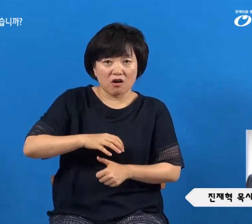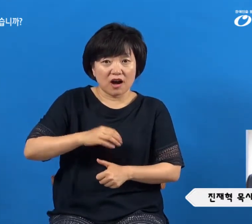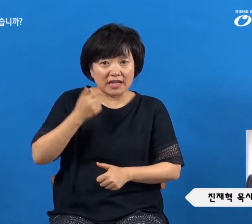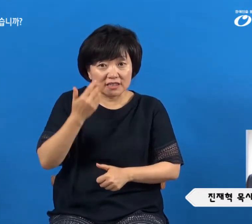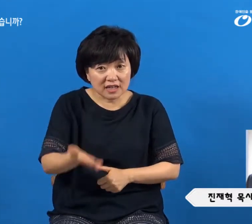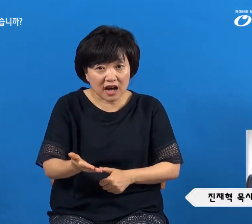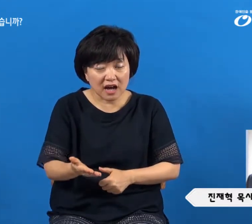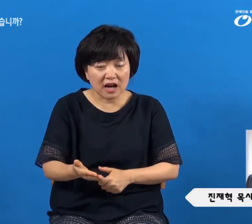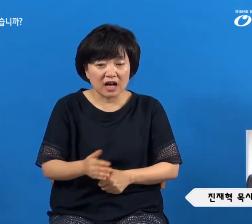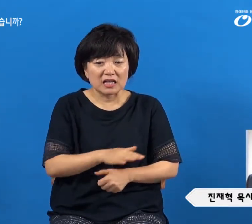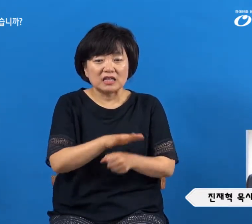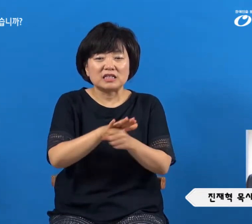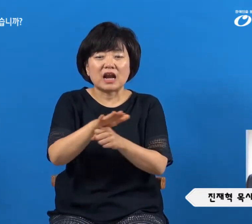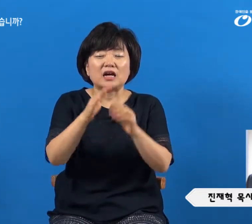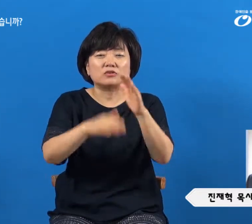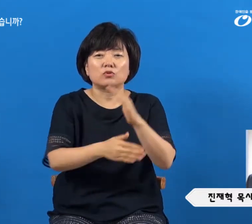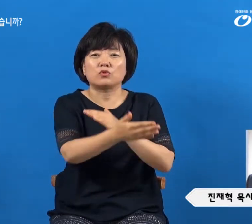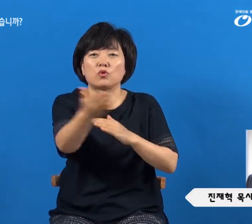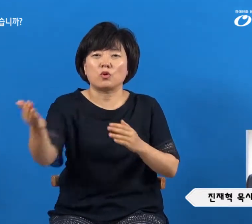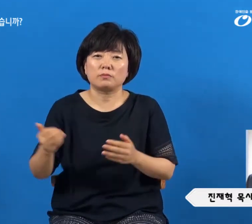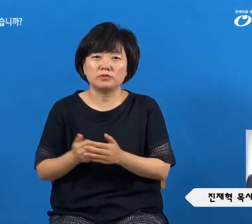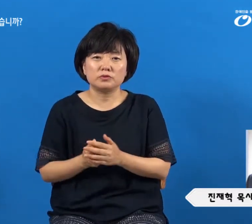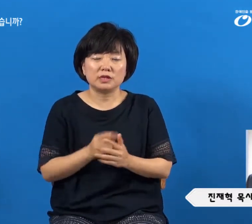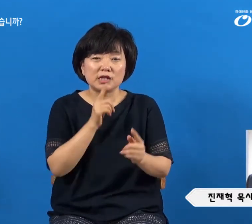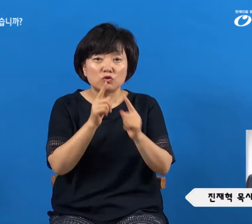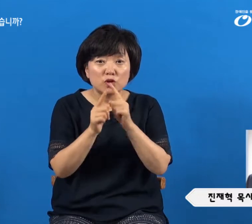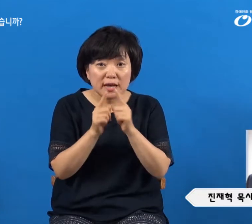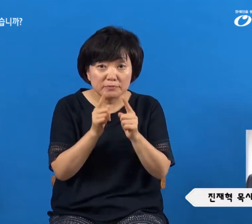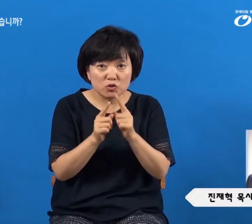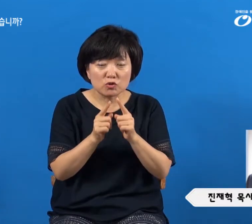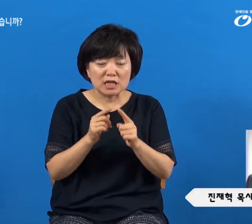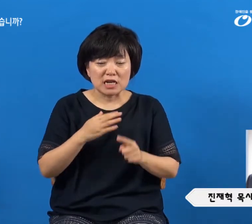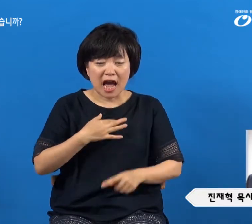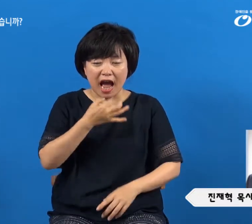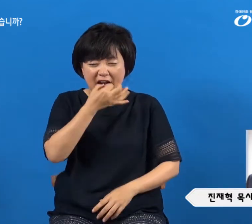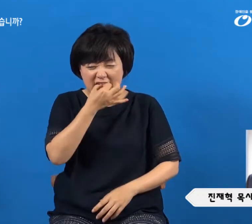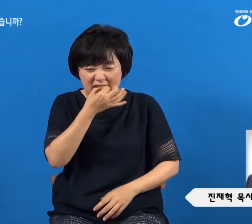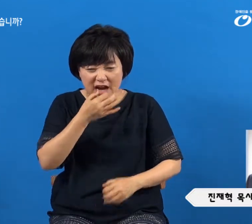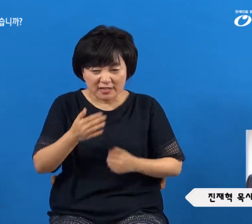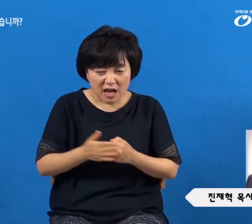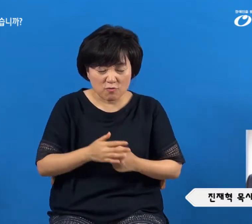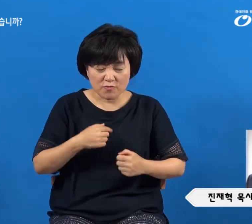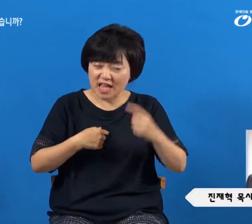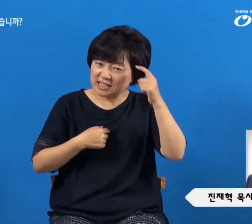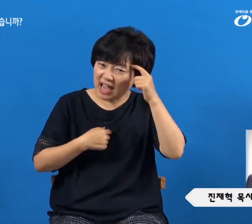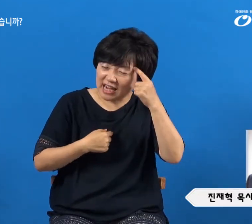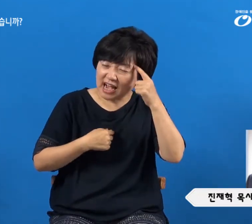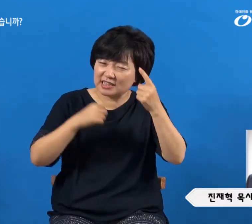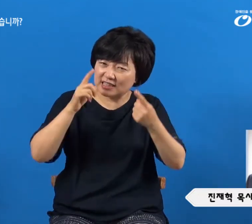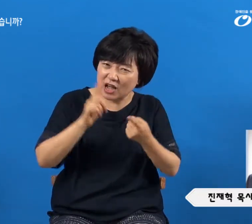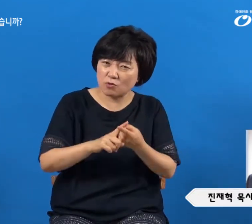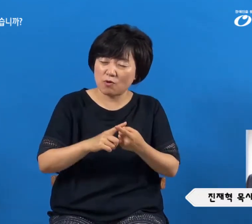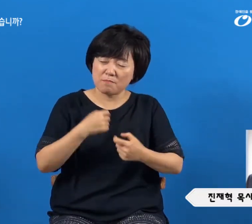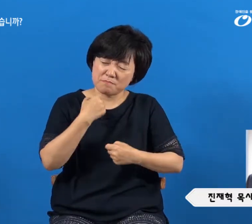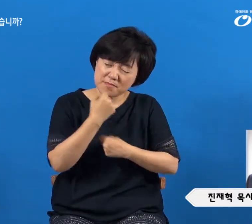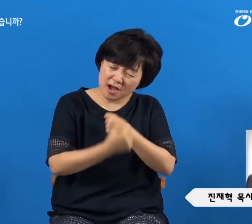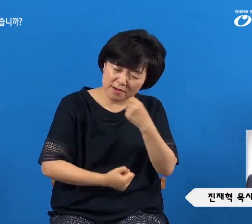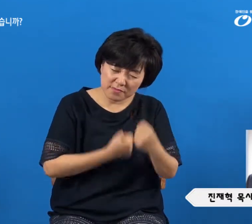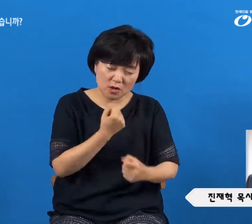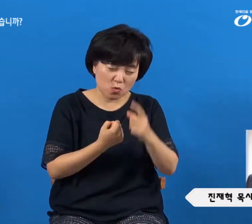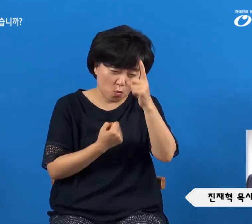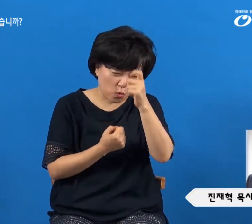여러분, 우리의 입술이, 우리의 말이 우리의 욕심대로, 우리의 생각대로, 우리의